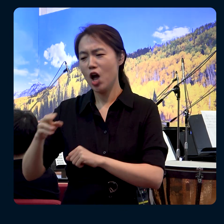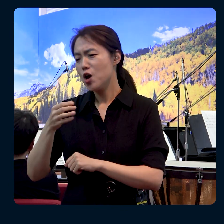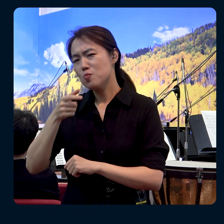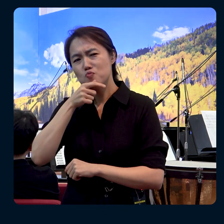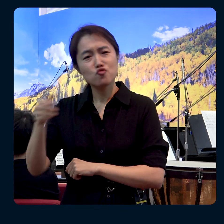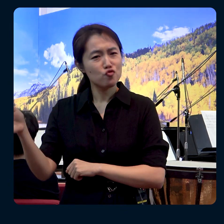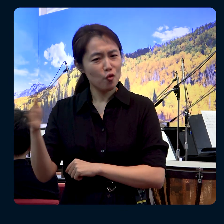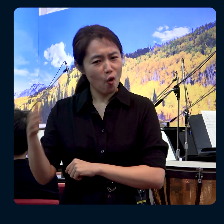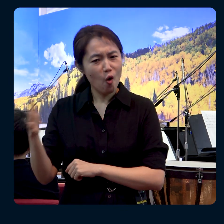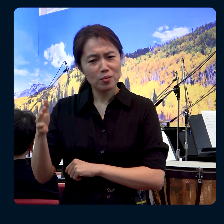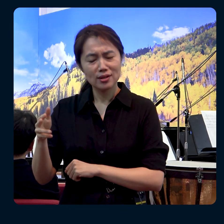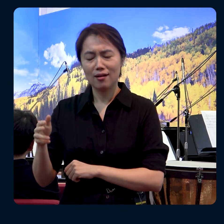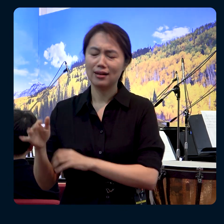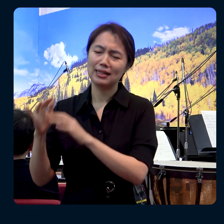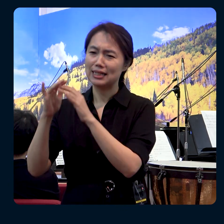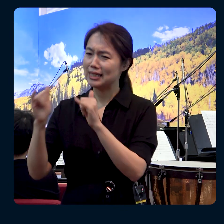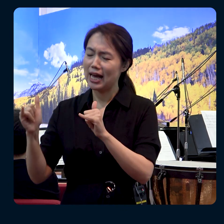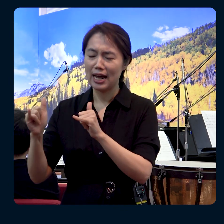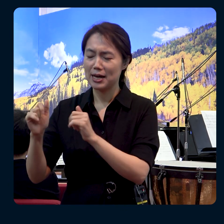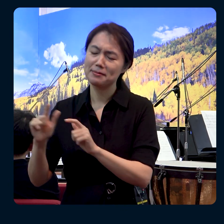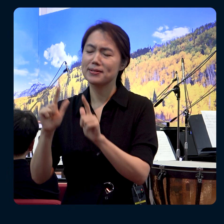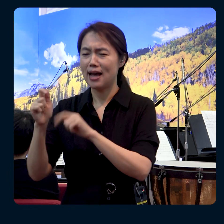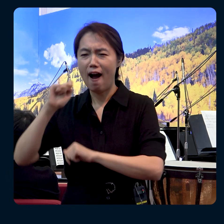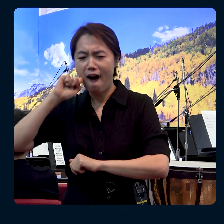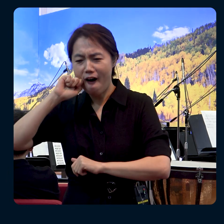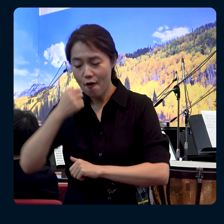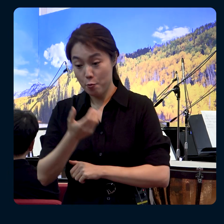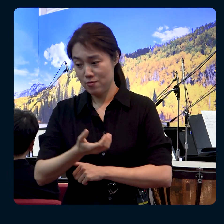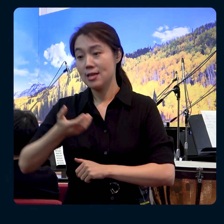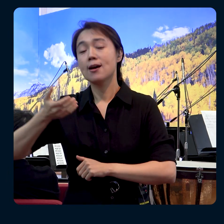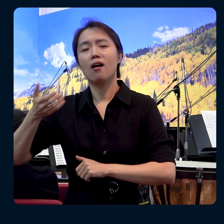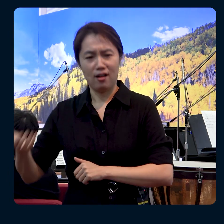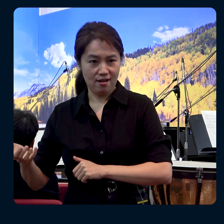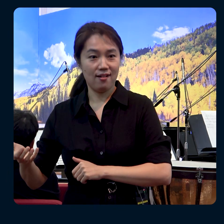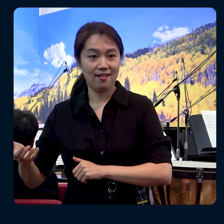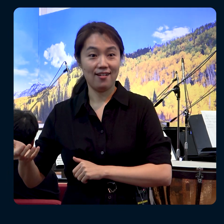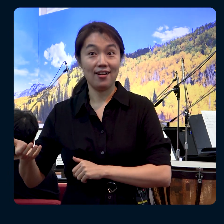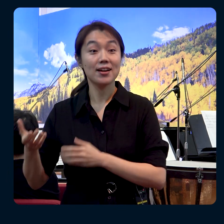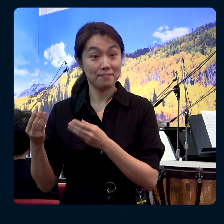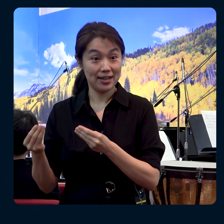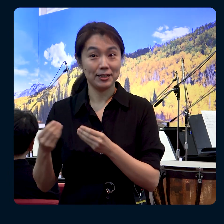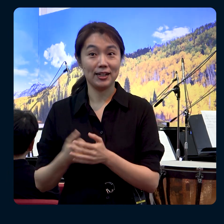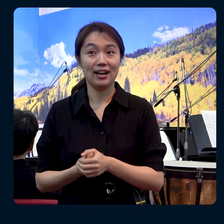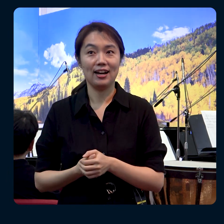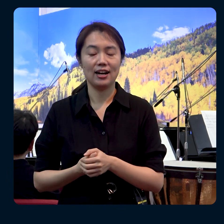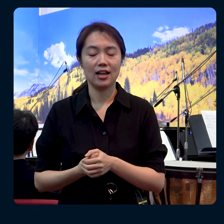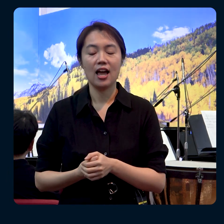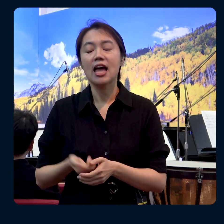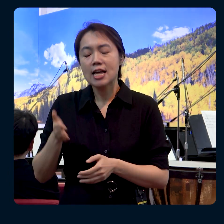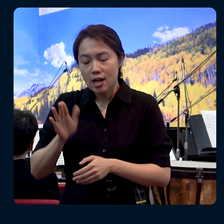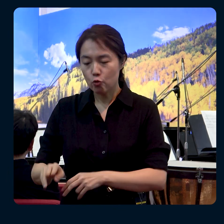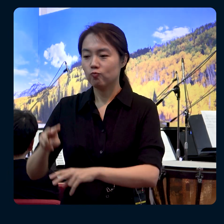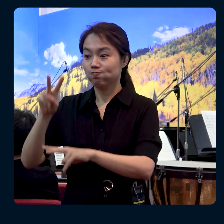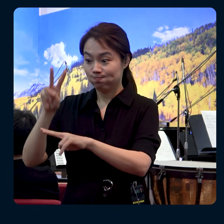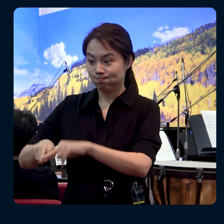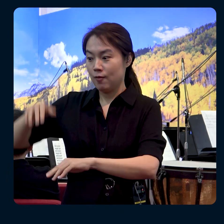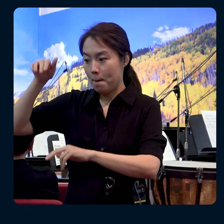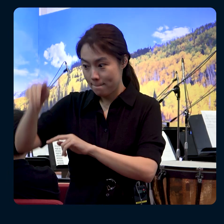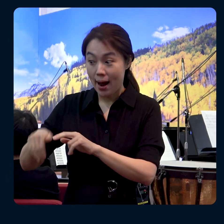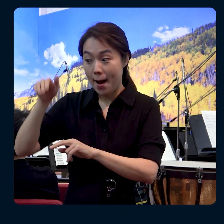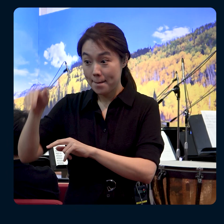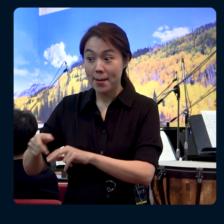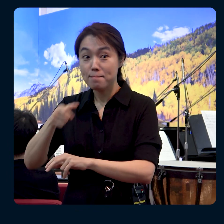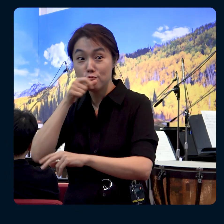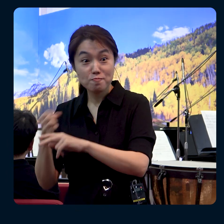힘든 그랄 골짜기로 쫓겨난 거 아닙니까? 자, 그런데 거기서도 그래도 우물을 파서 물을 얻었는데,